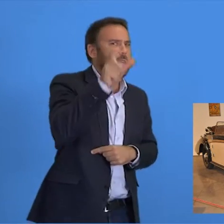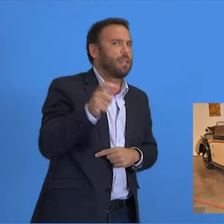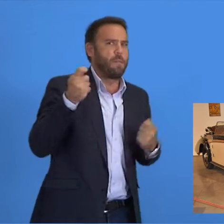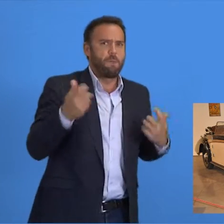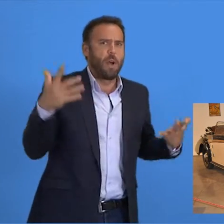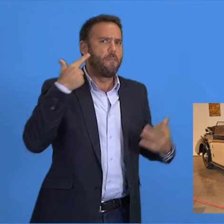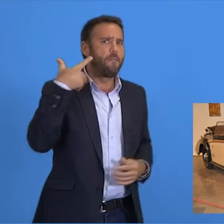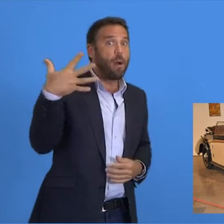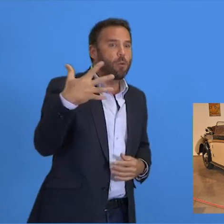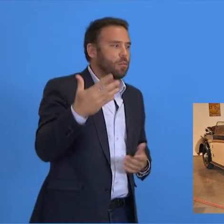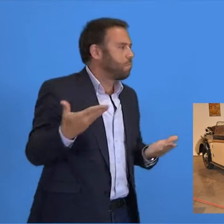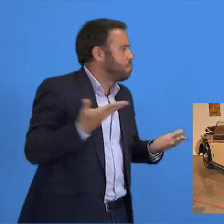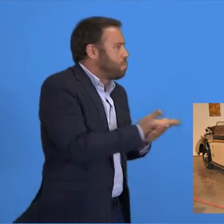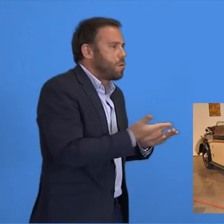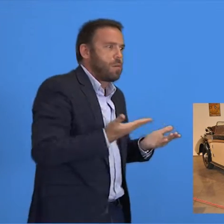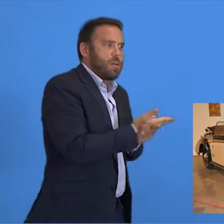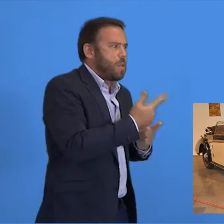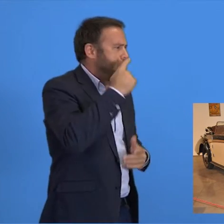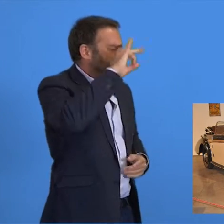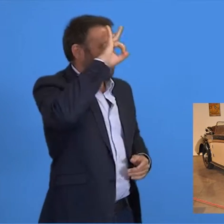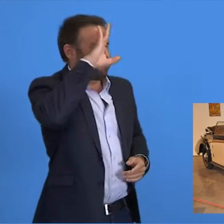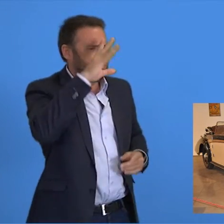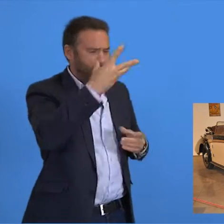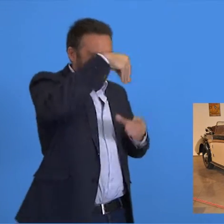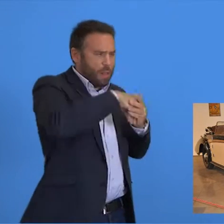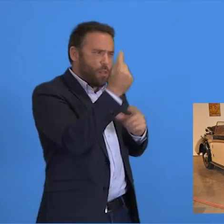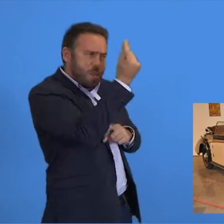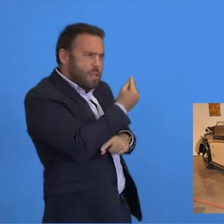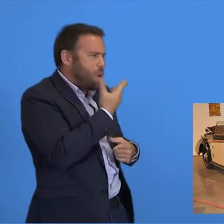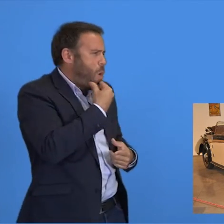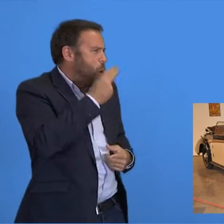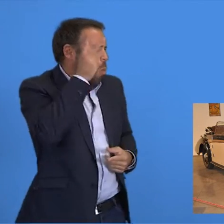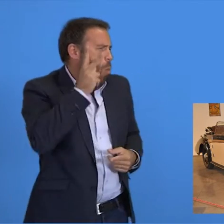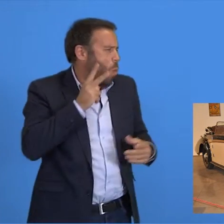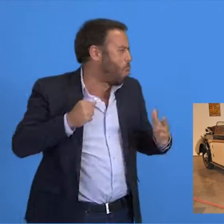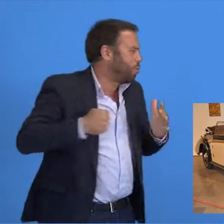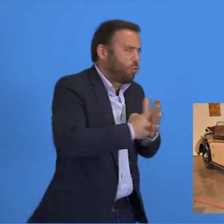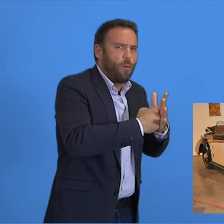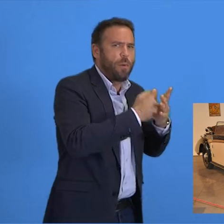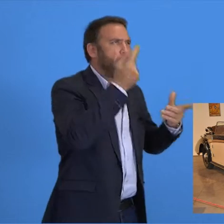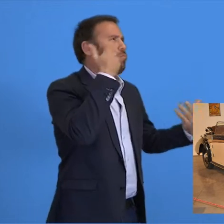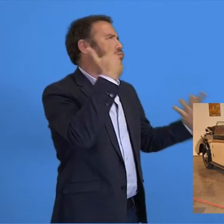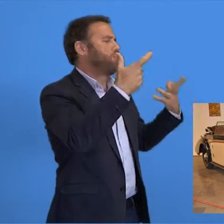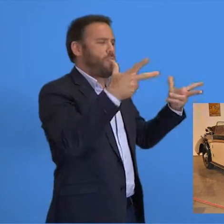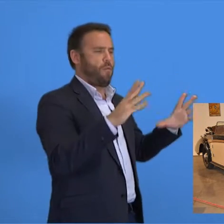como nuestro coche fue una marca con muy buena imagen codiciada por la gente rica y famosa que encargaban